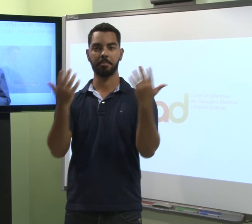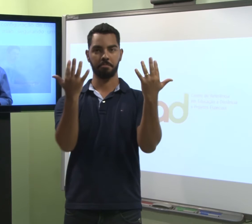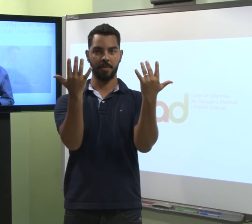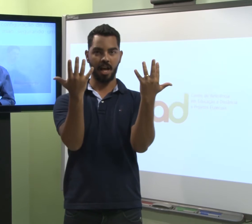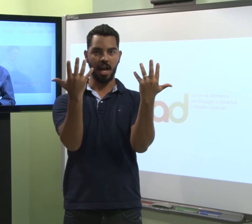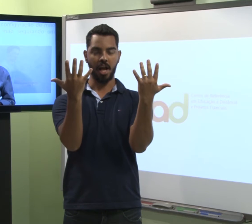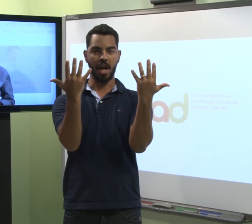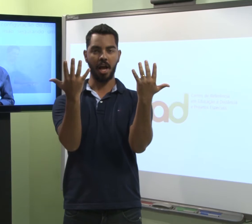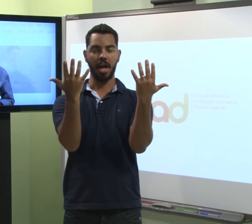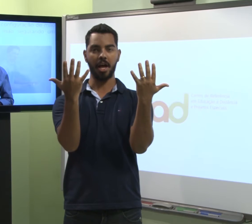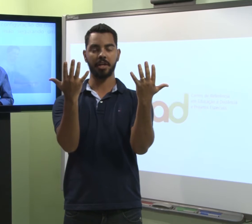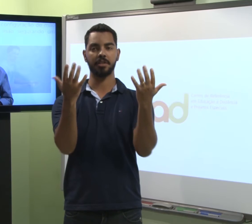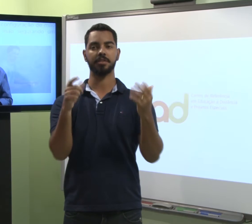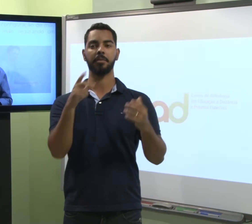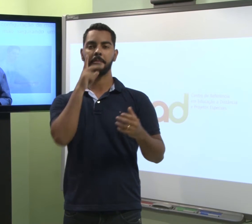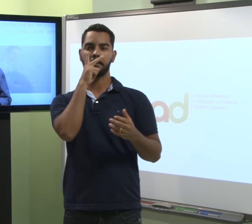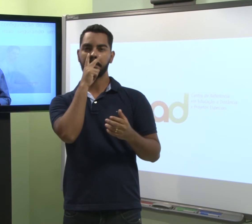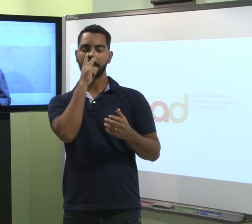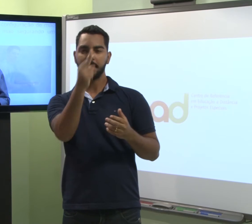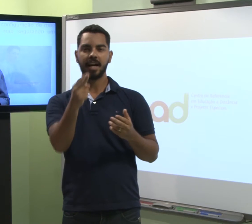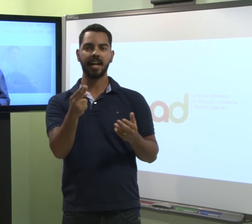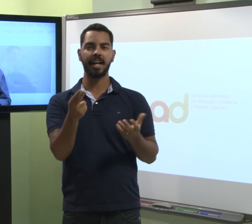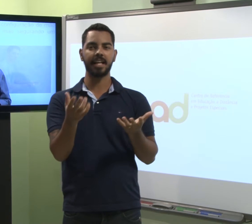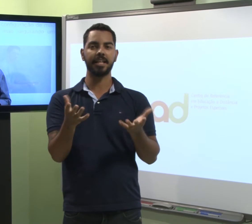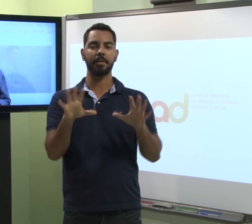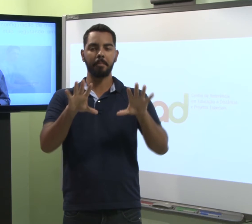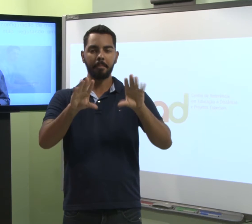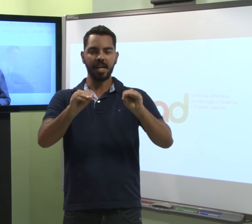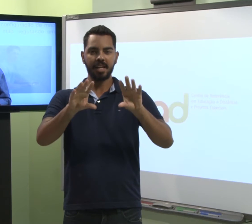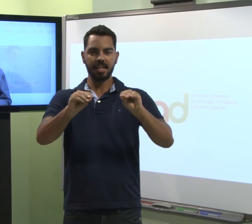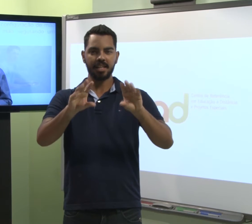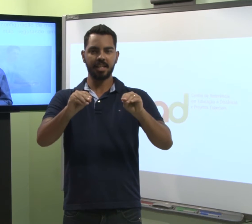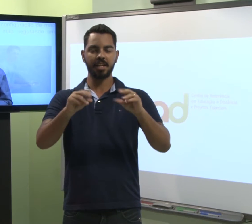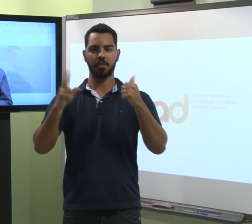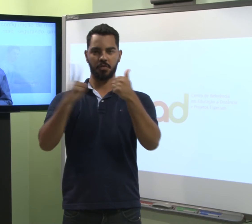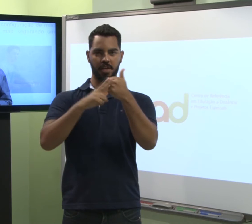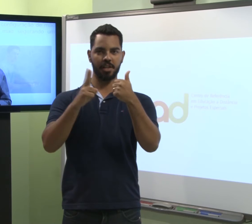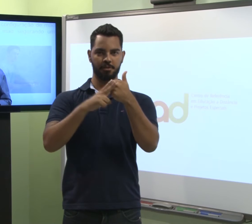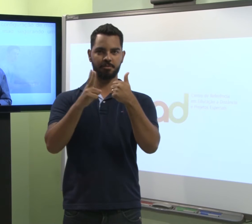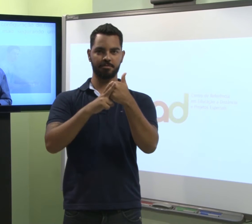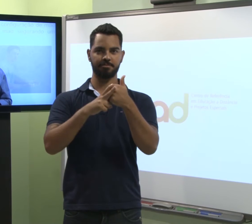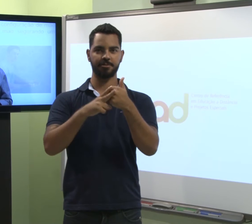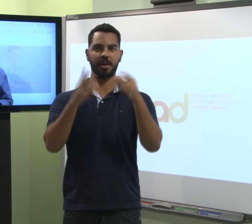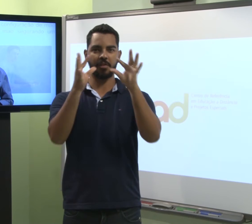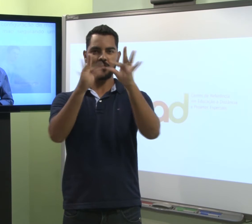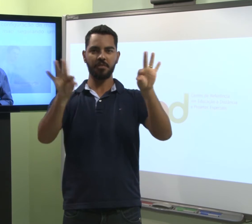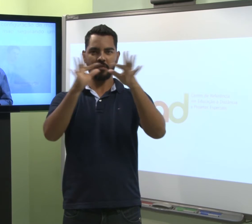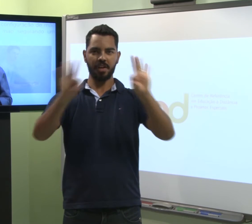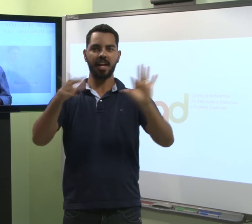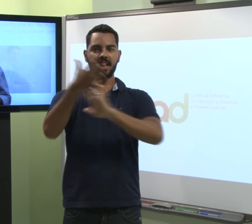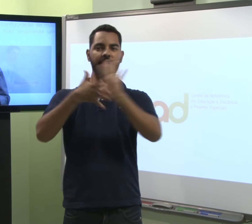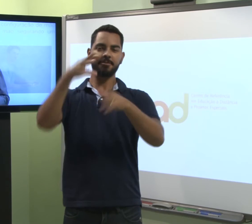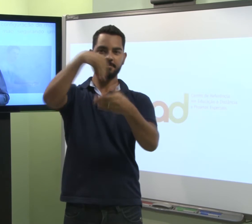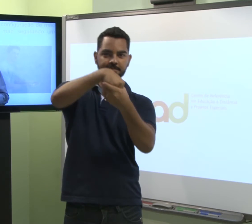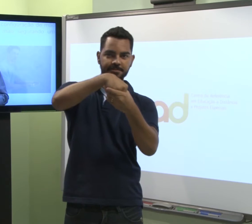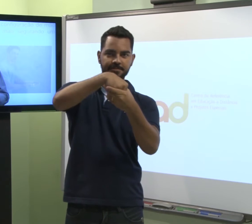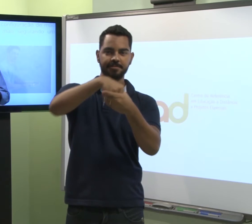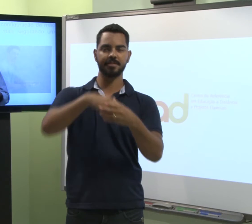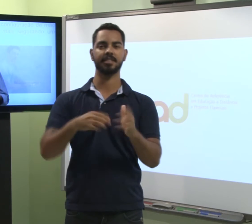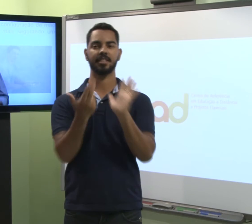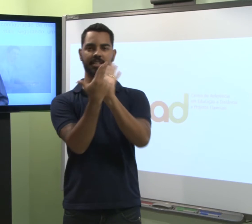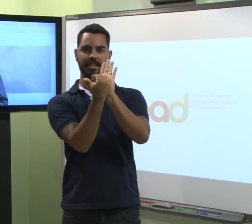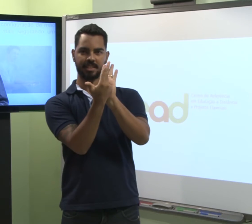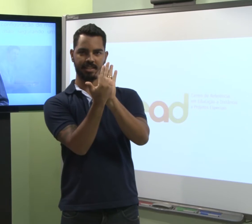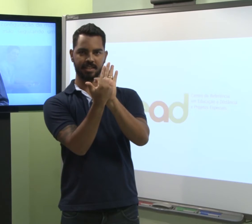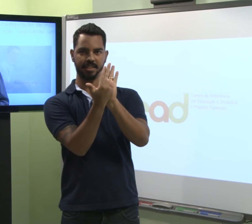estar segurando o objeto que participa da ação verbal. Temos aí a figura representando a ação colocar bolo